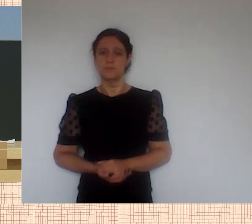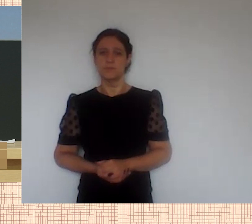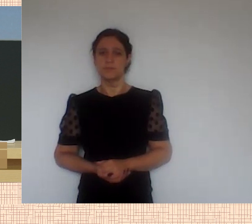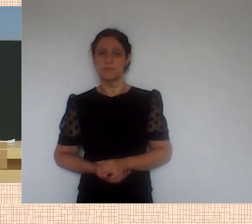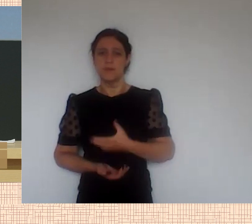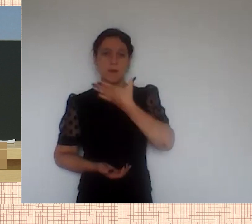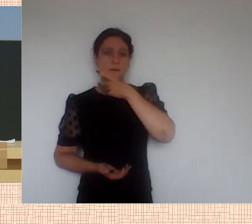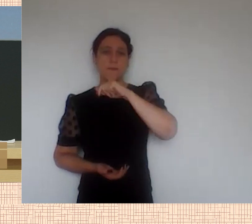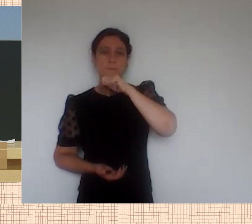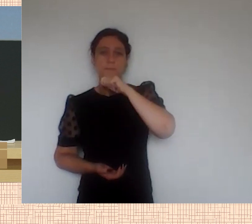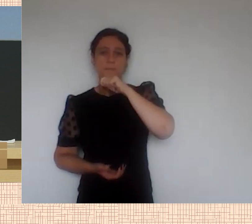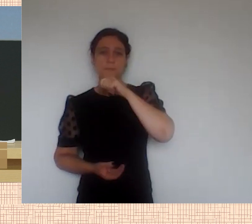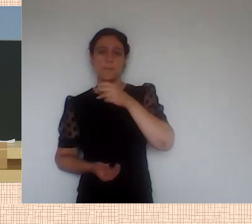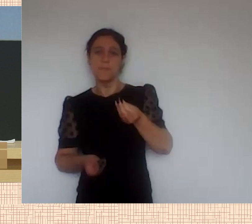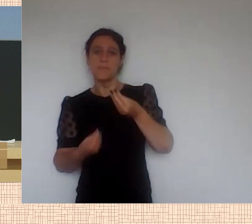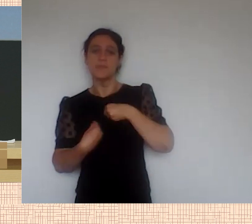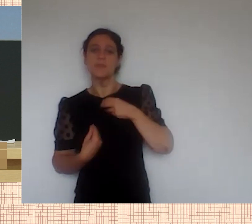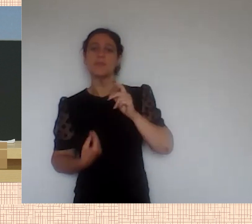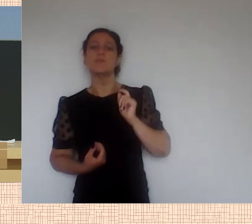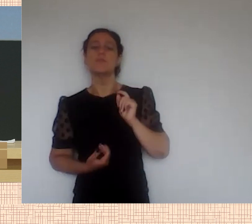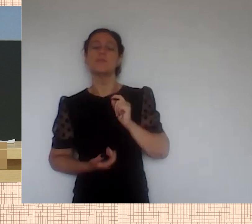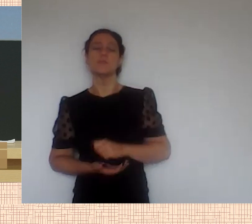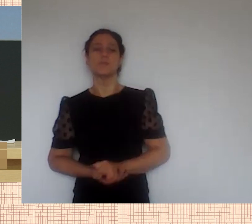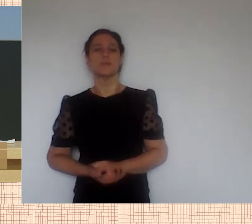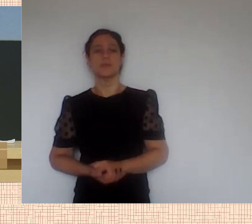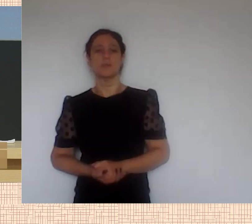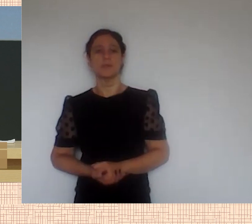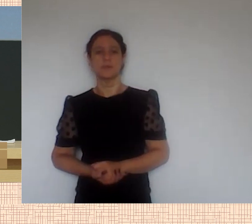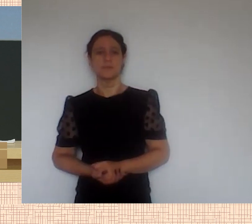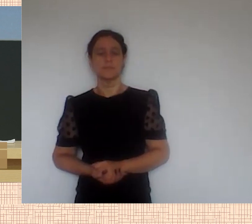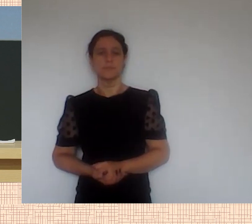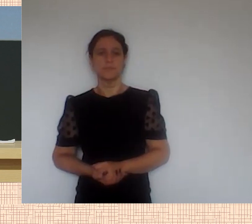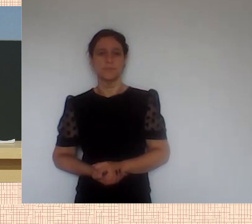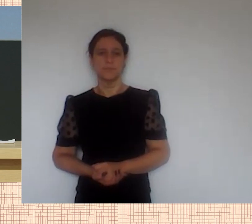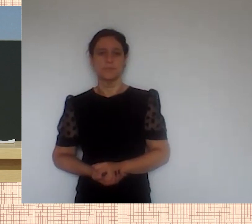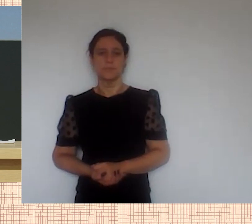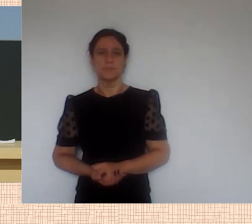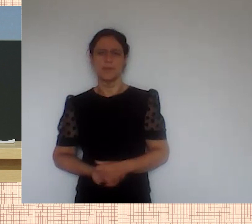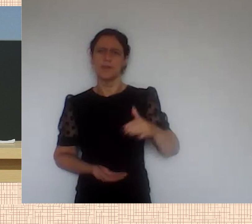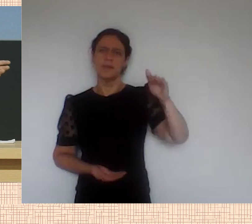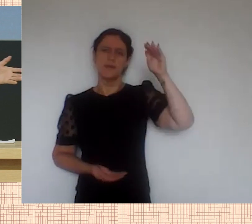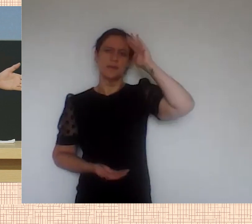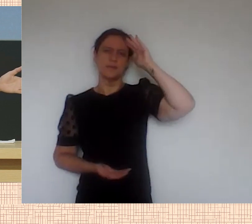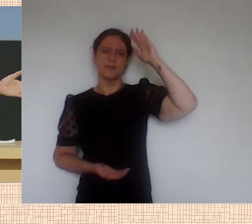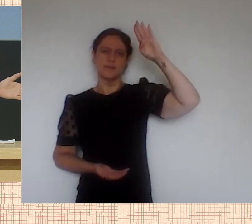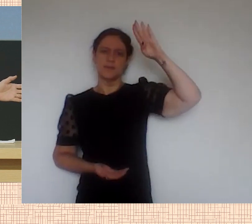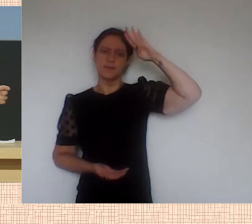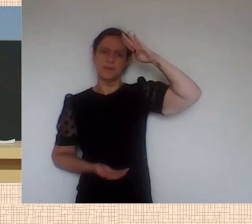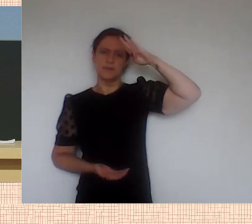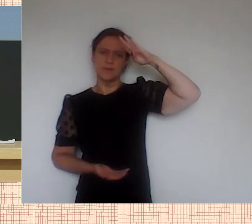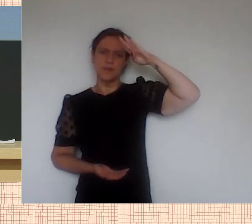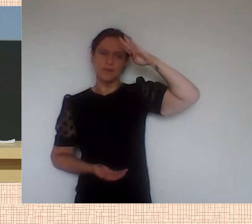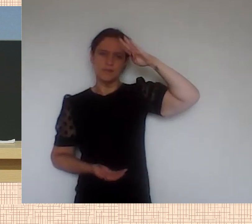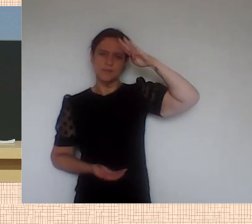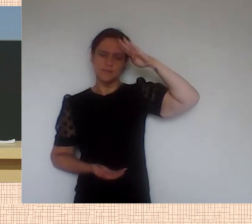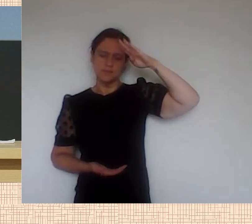O pai deu esse exército numeroso de jovens santos.